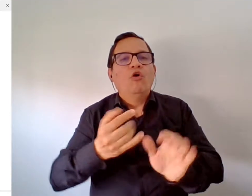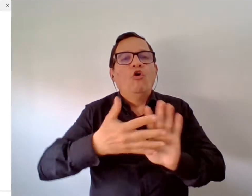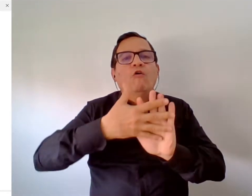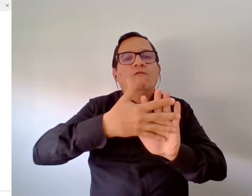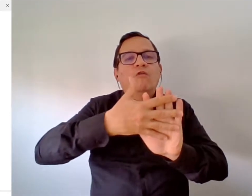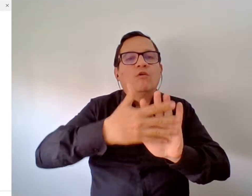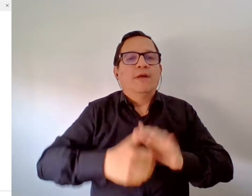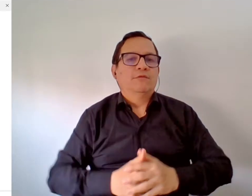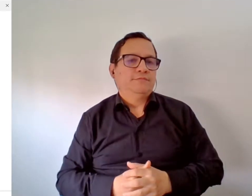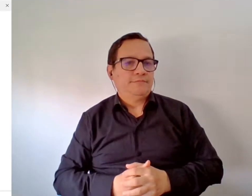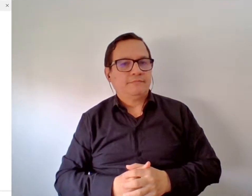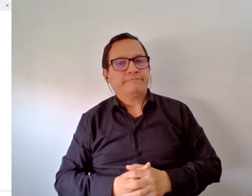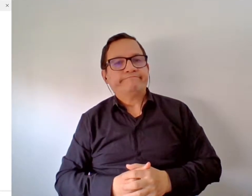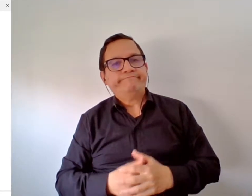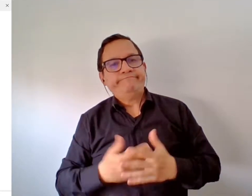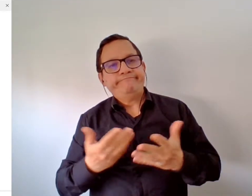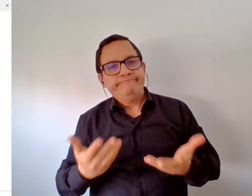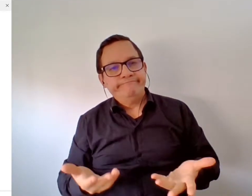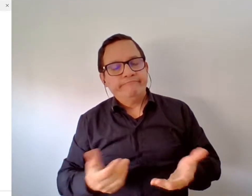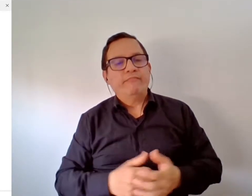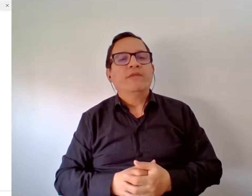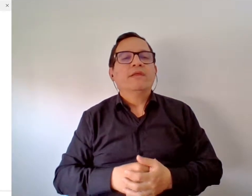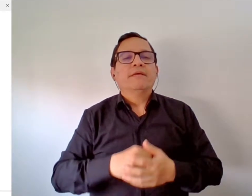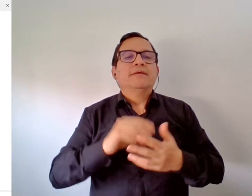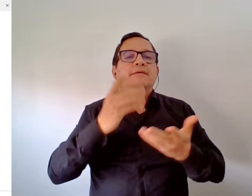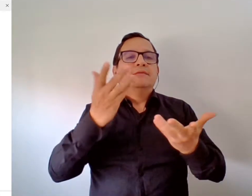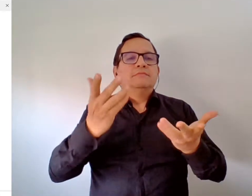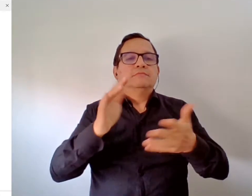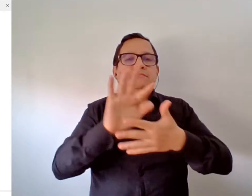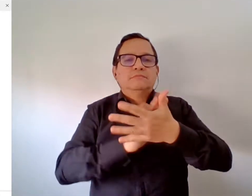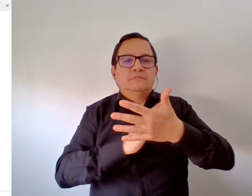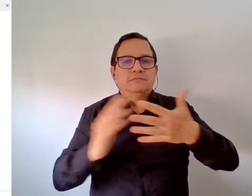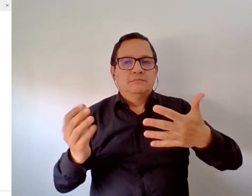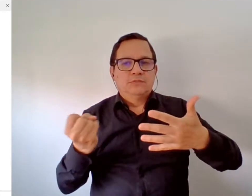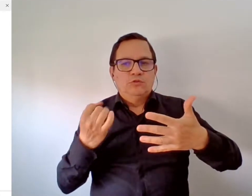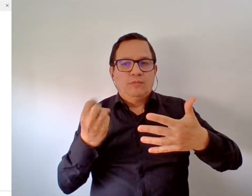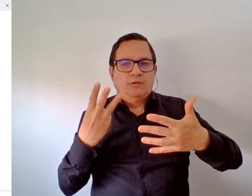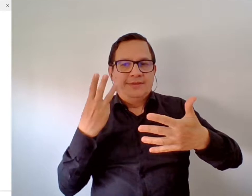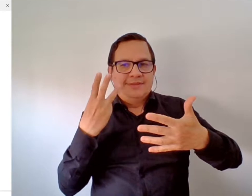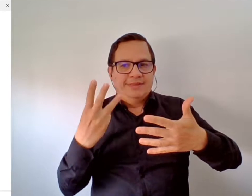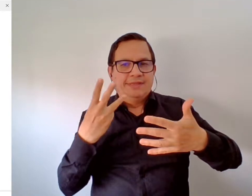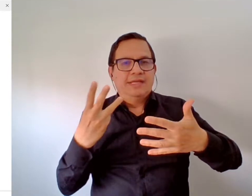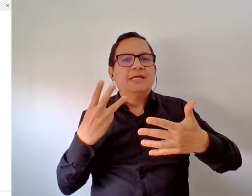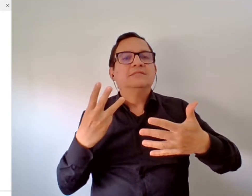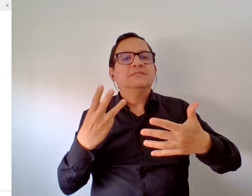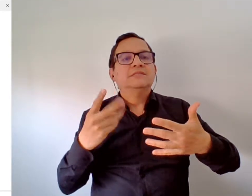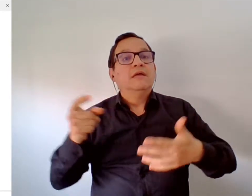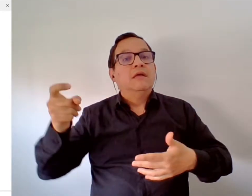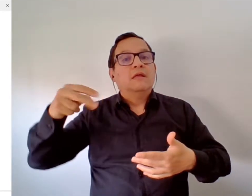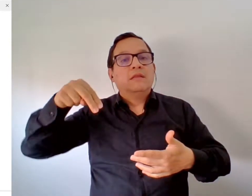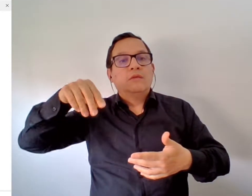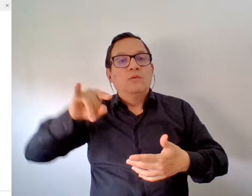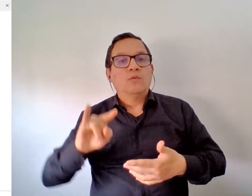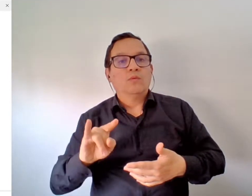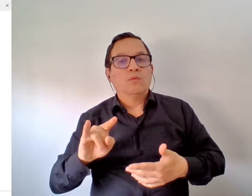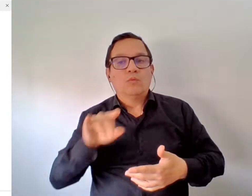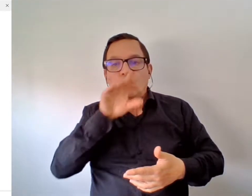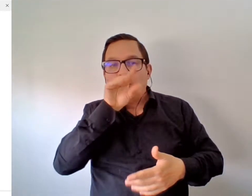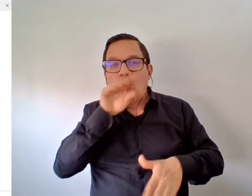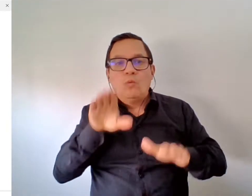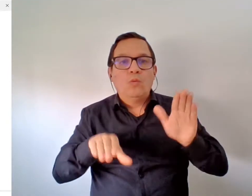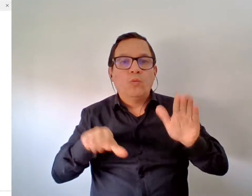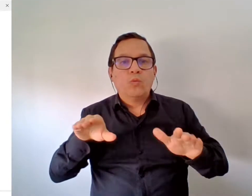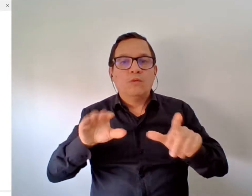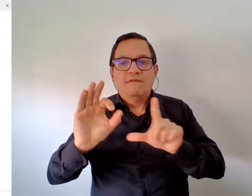siguiente formato. Tabla número 3. Instalando GNU/Linux sobre